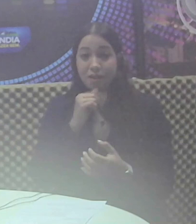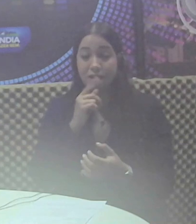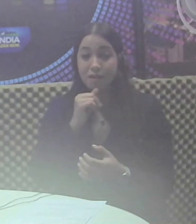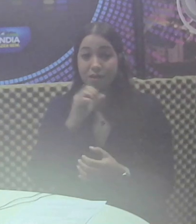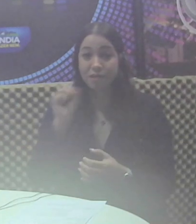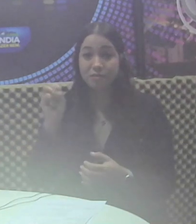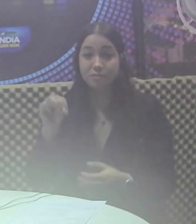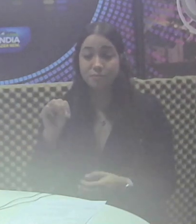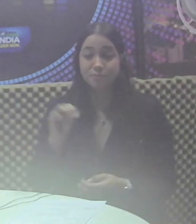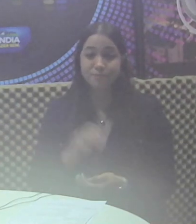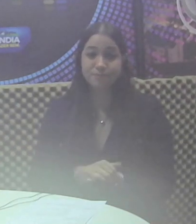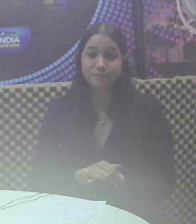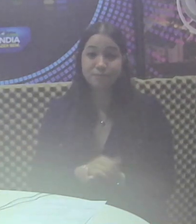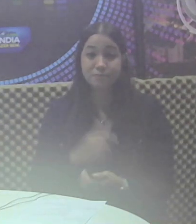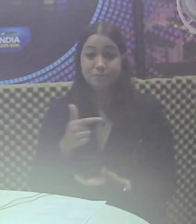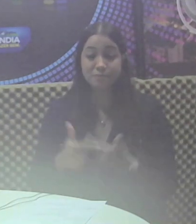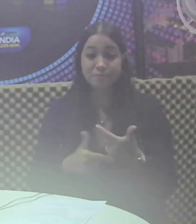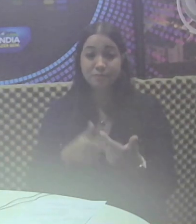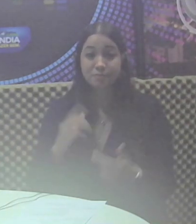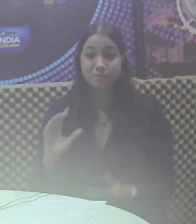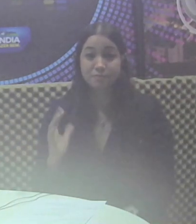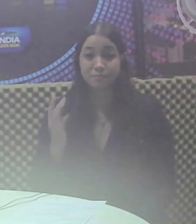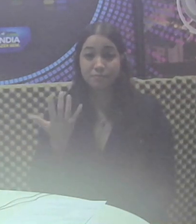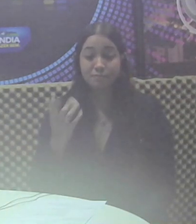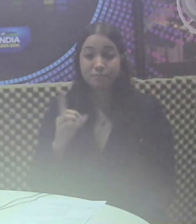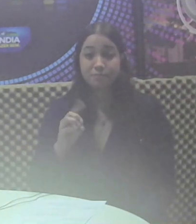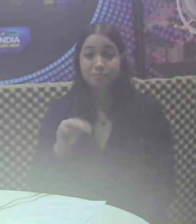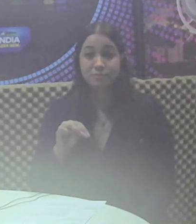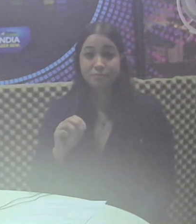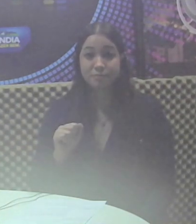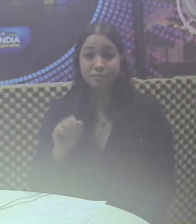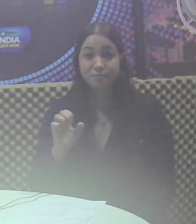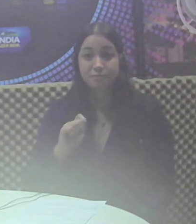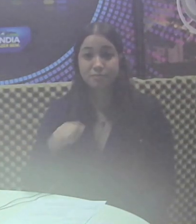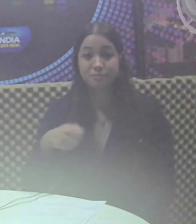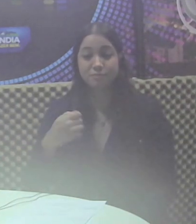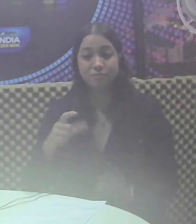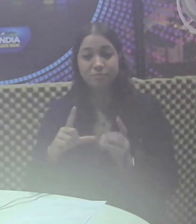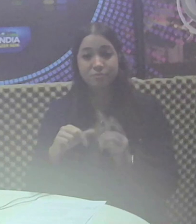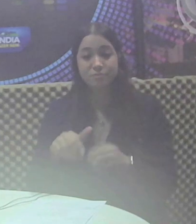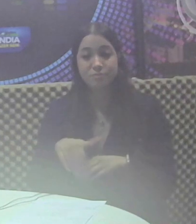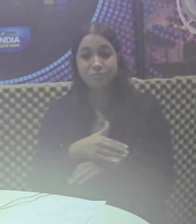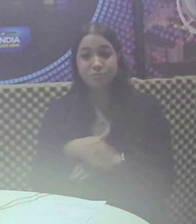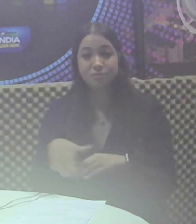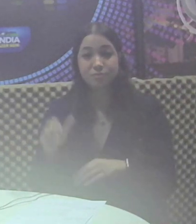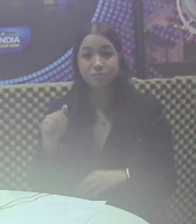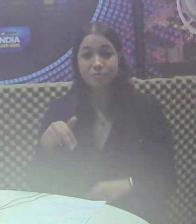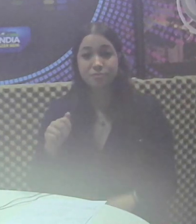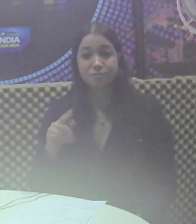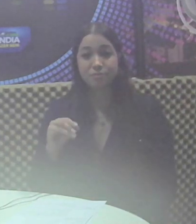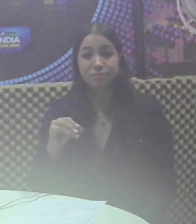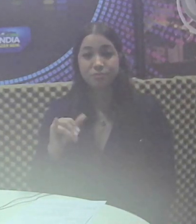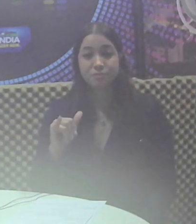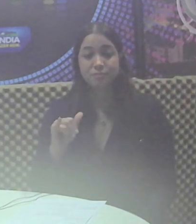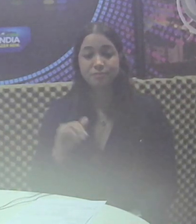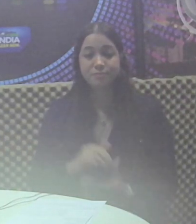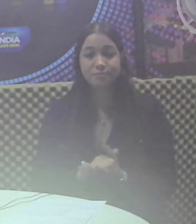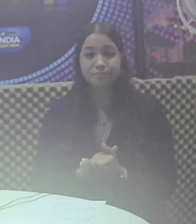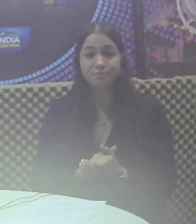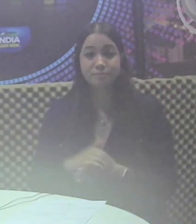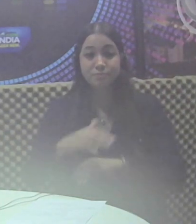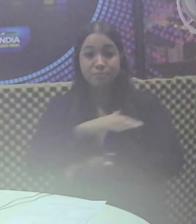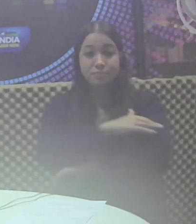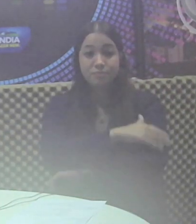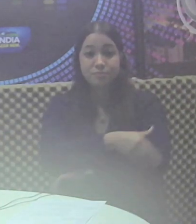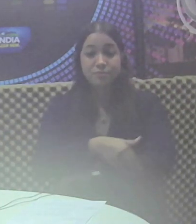Mônica. O trabalho foi realizado pelo Departamento Municipal de Água e Esgoto na Avenida Ana Godoy de Souza, tanto na esquina com a